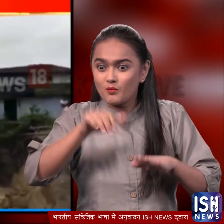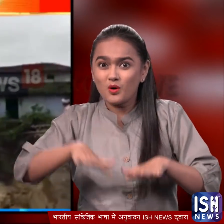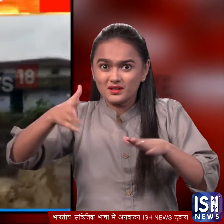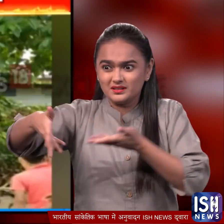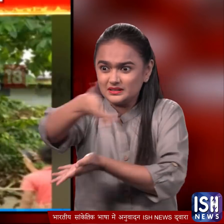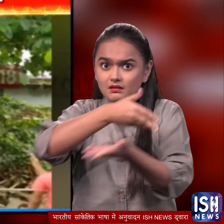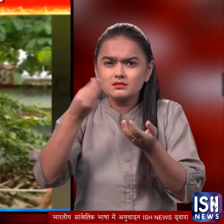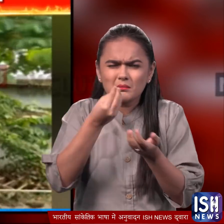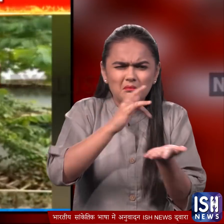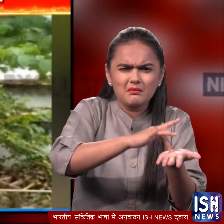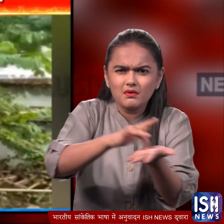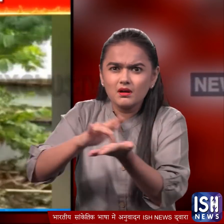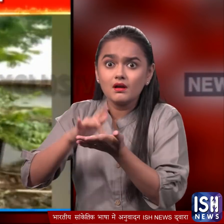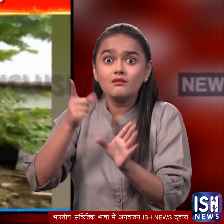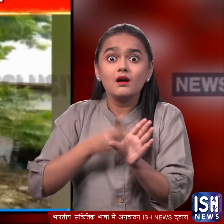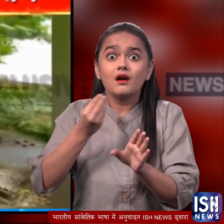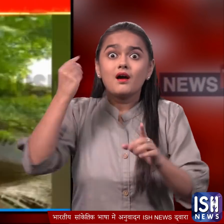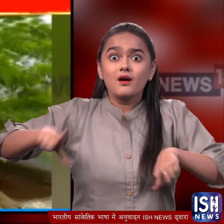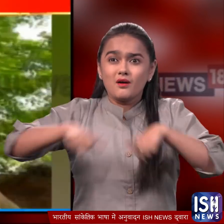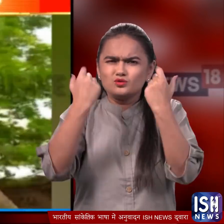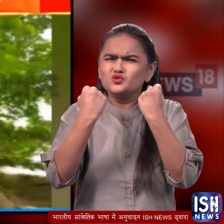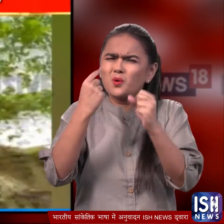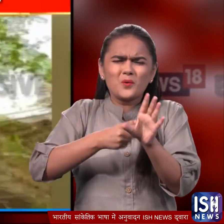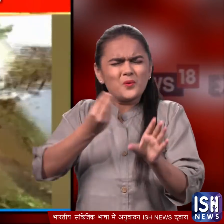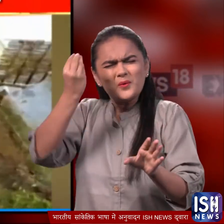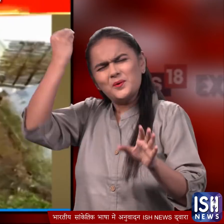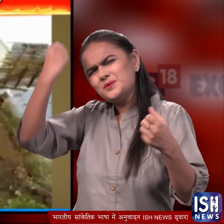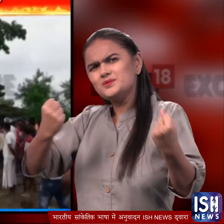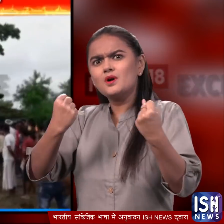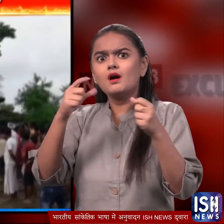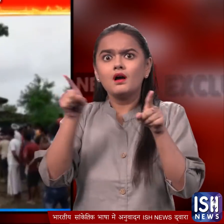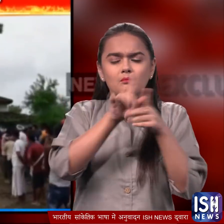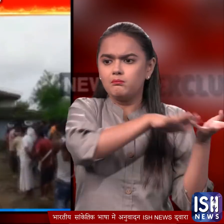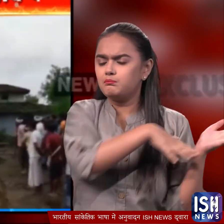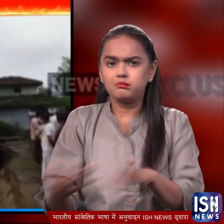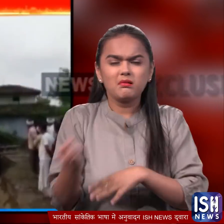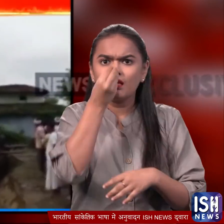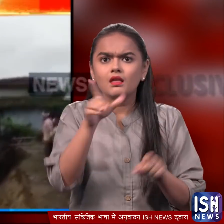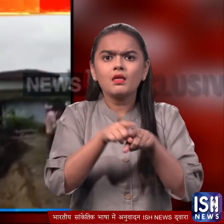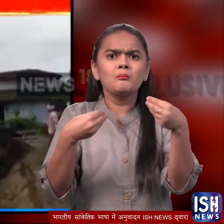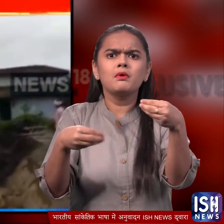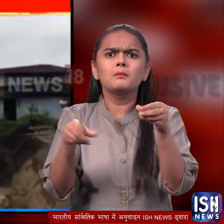कर दिया। कुछ जगहों पर कई सालों से डटे बड़े बड़े पेड़ ऐसे बहे मानो वो कागज के हों।